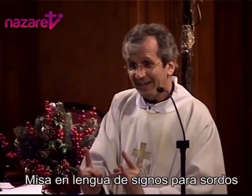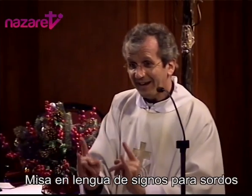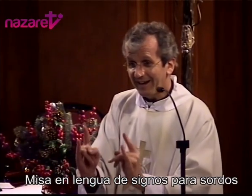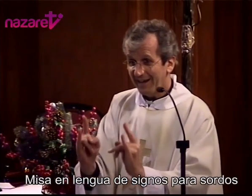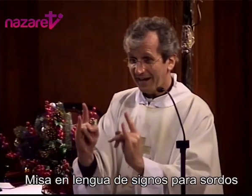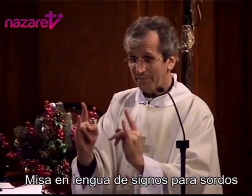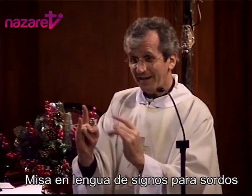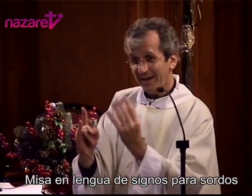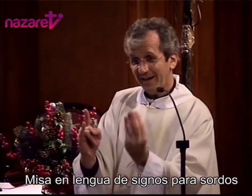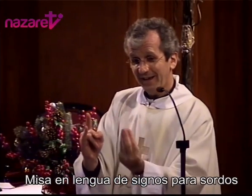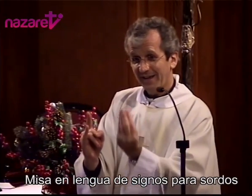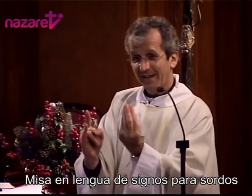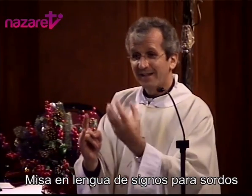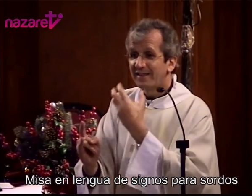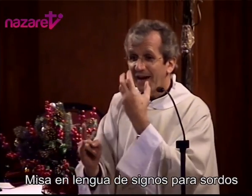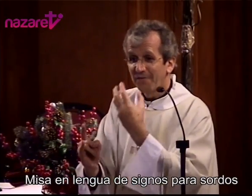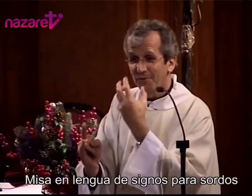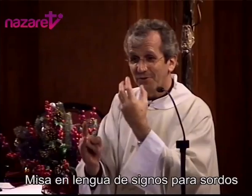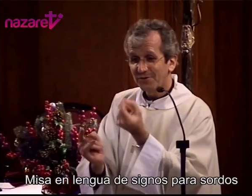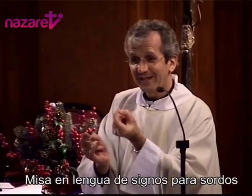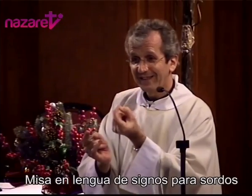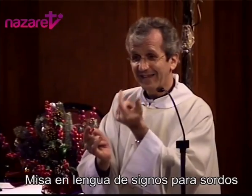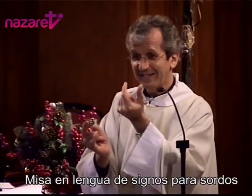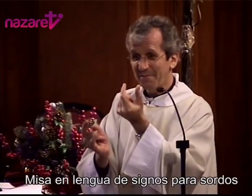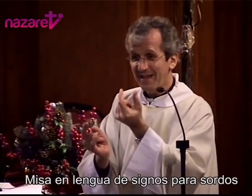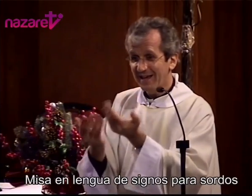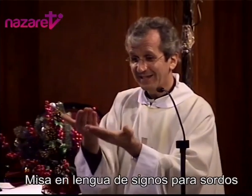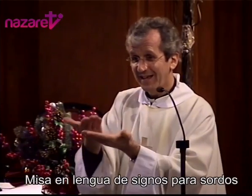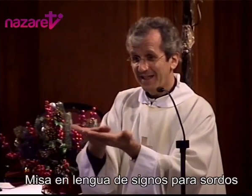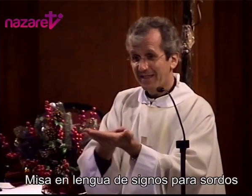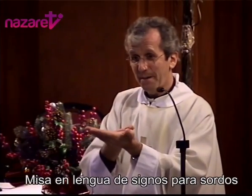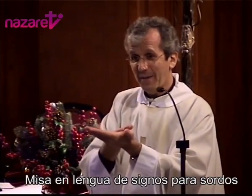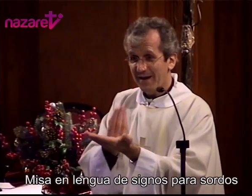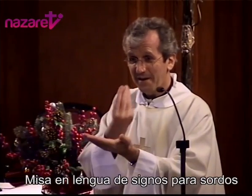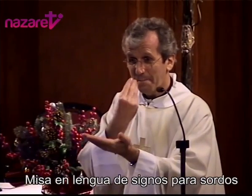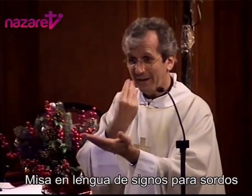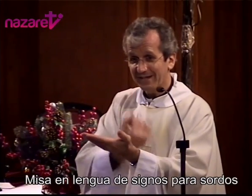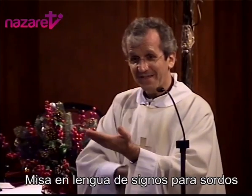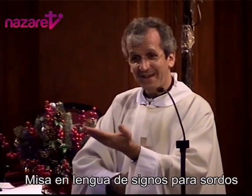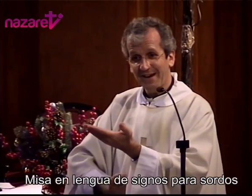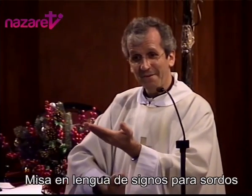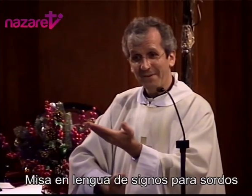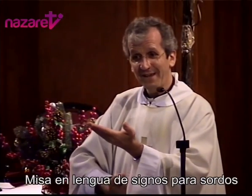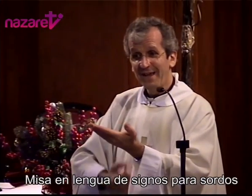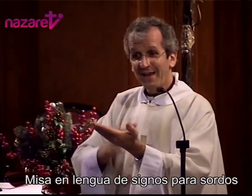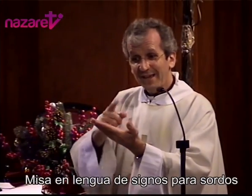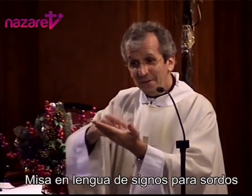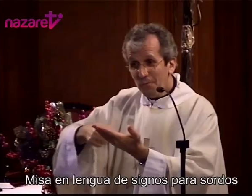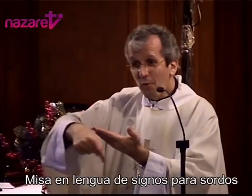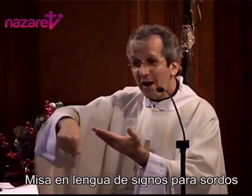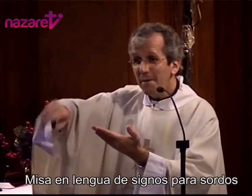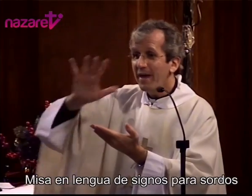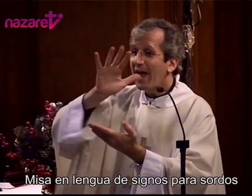la tierra germina, da frutos, da semillas, da el pan para saciar el hambre